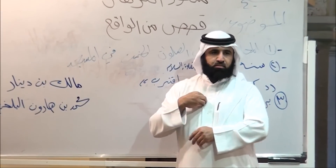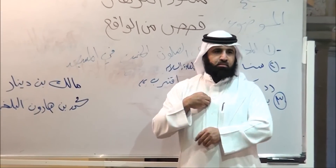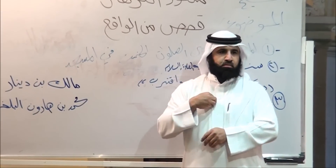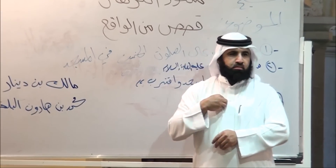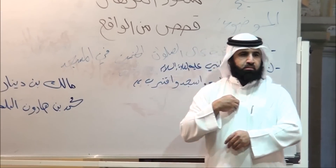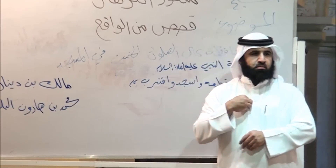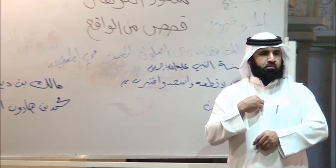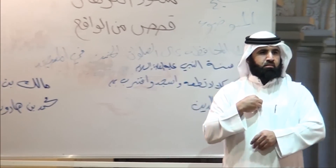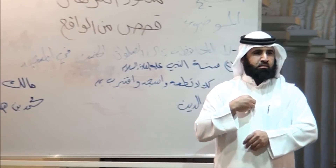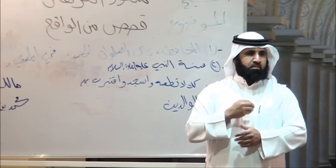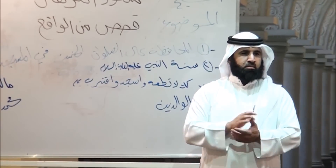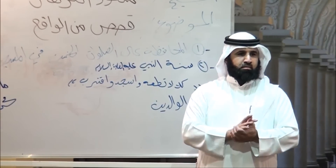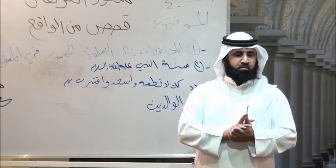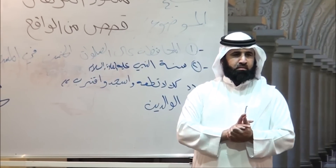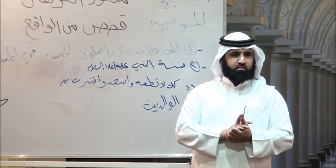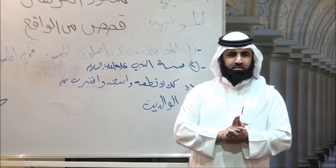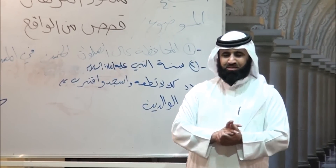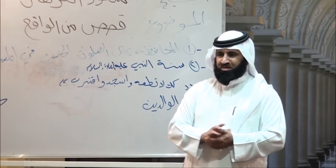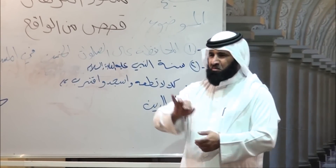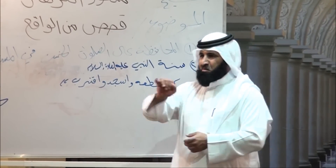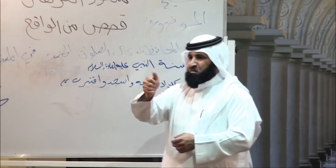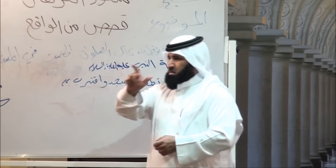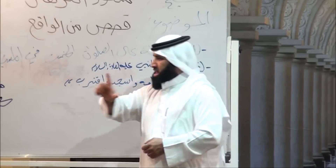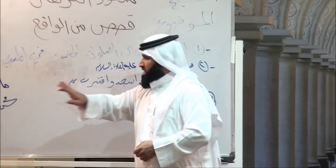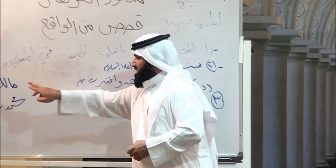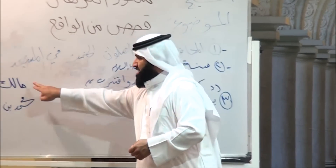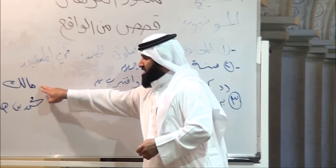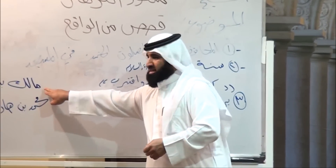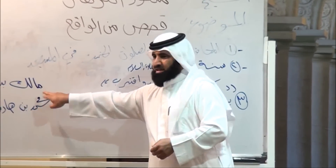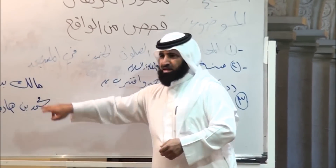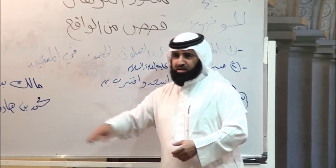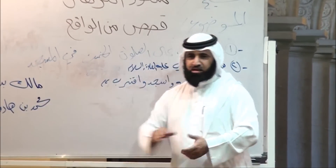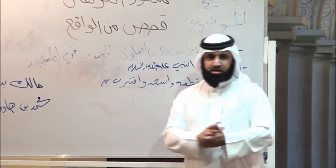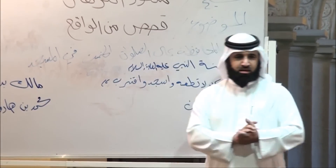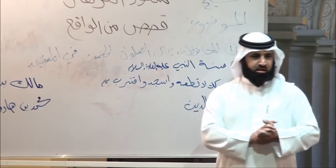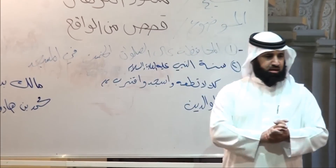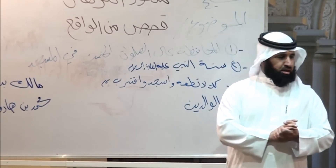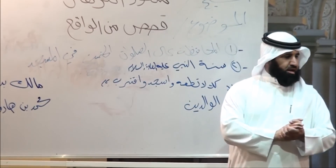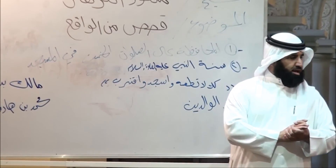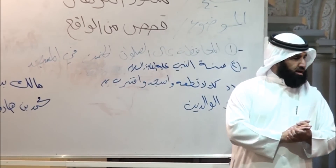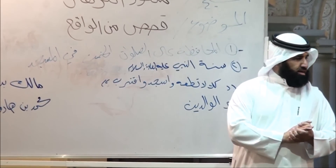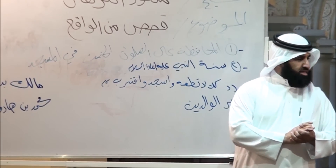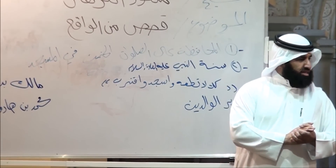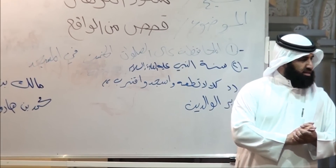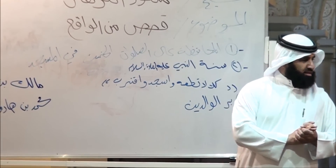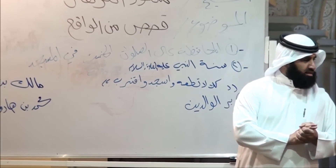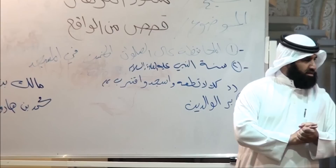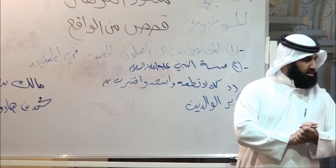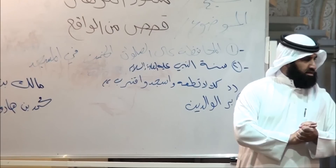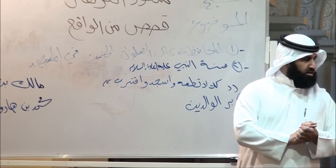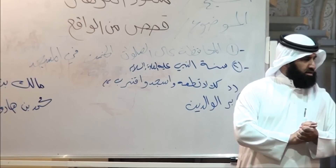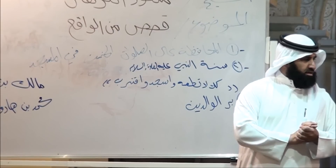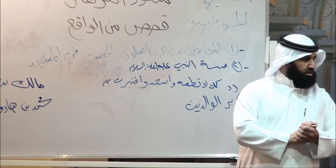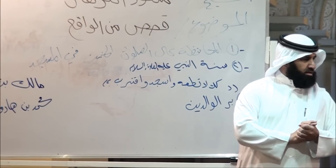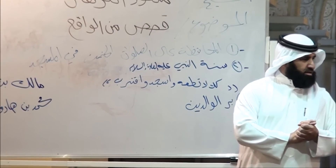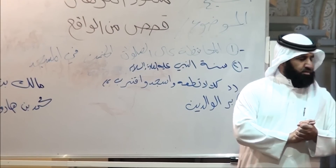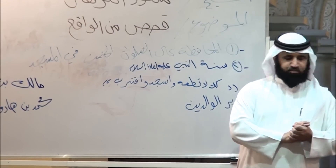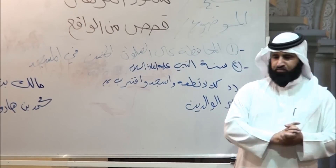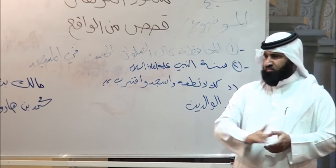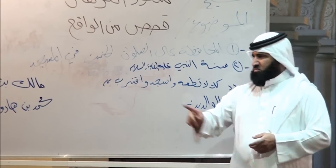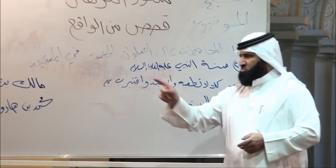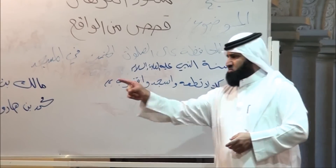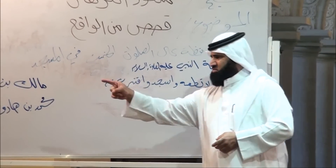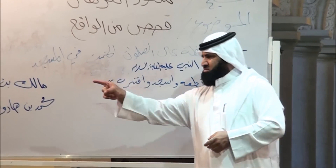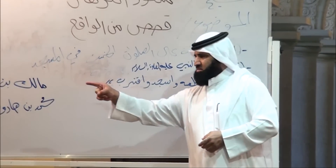يا محمد بن يا مالك بن دينار لا تقنط العبد من رحمة الله، لا تقنط العبد من رحمة